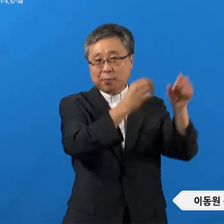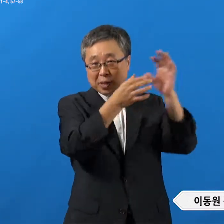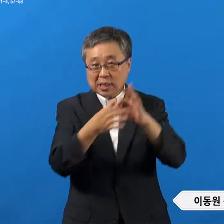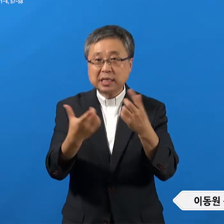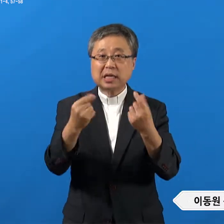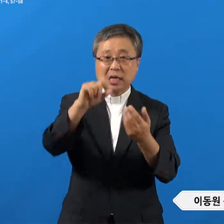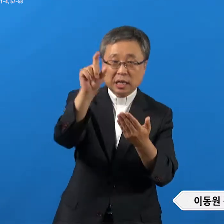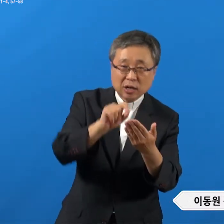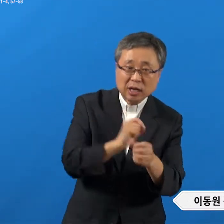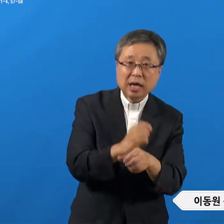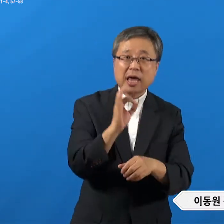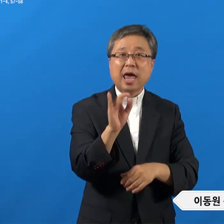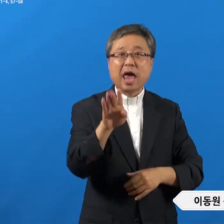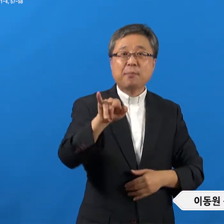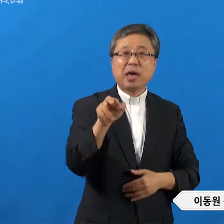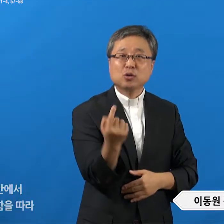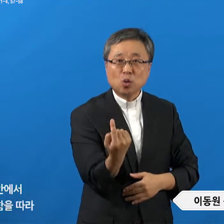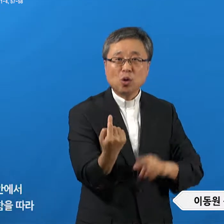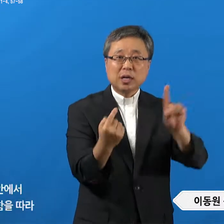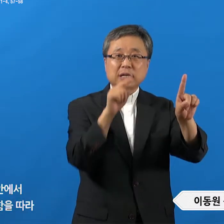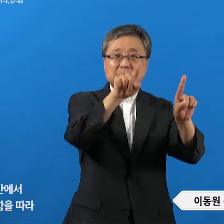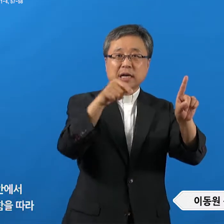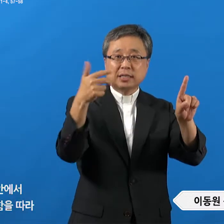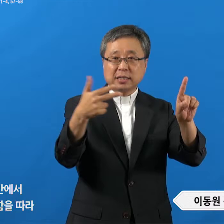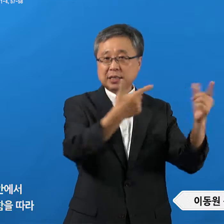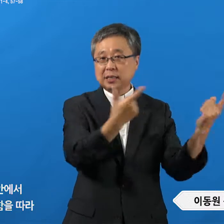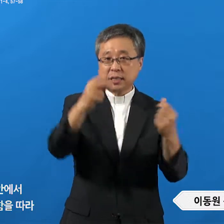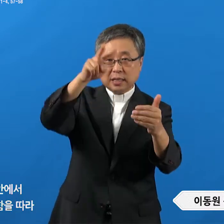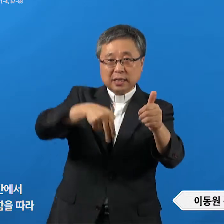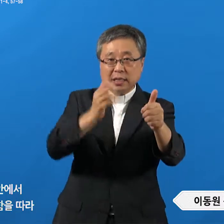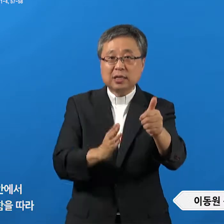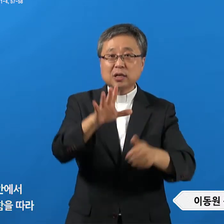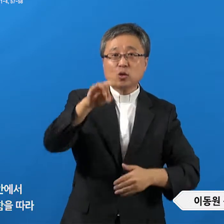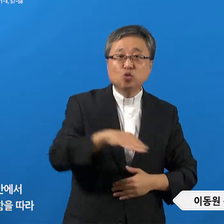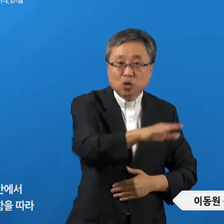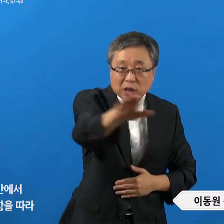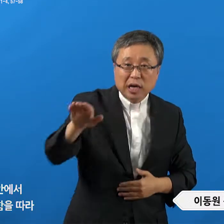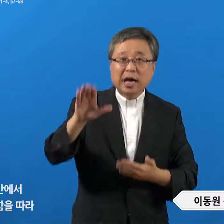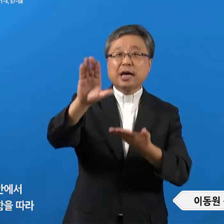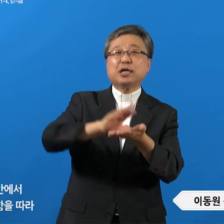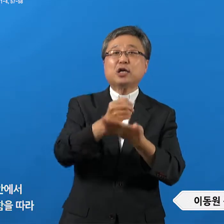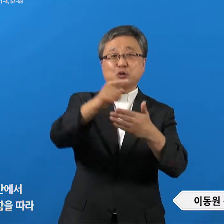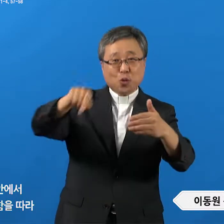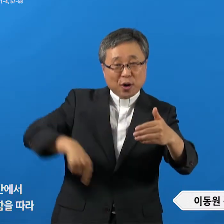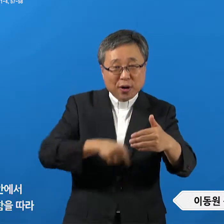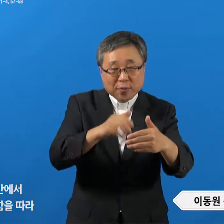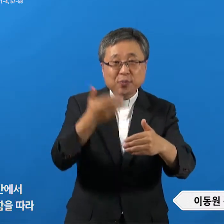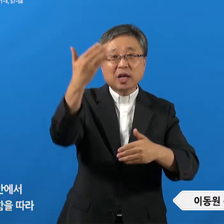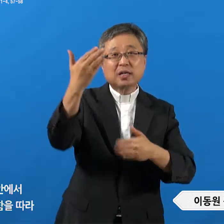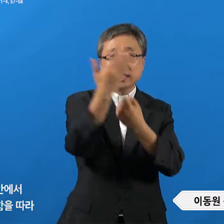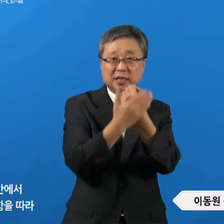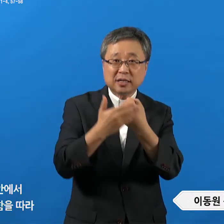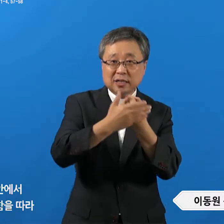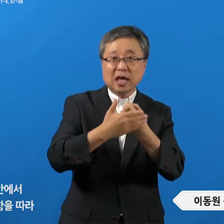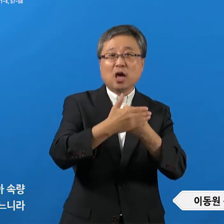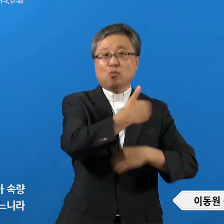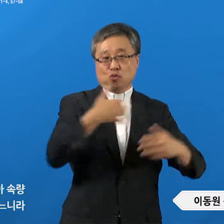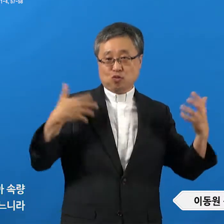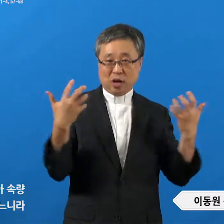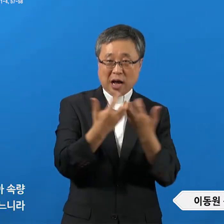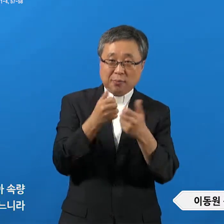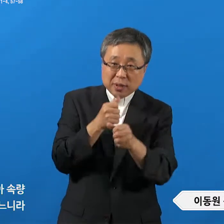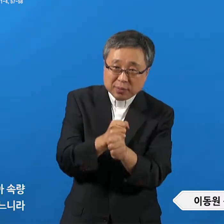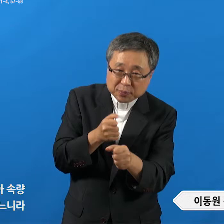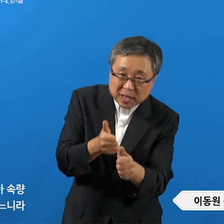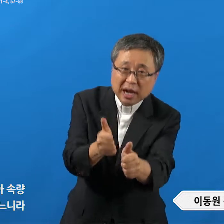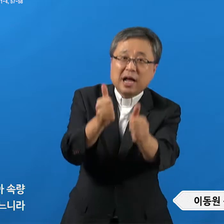이렇게 기록합니다. 에베소 1장 7절 다 같이 읽겠습니다. 시작. 우리는 그리스도 안에서 그의 은혜의 풍성함을 따라